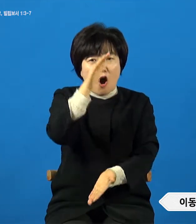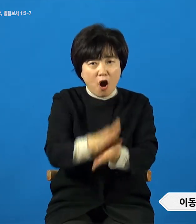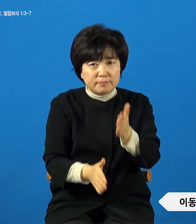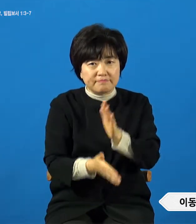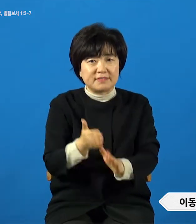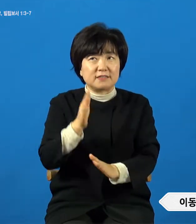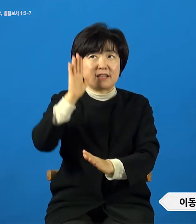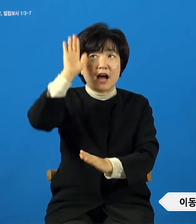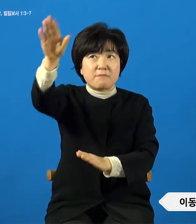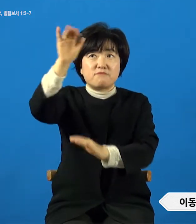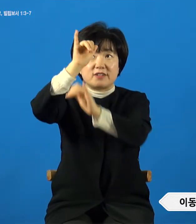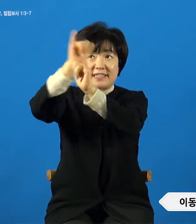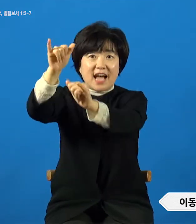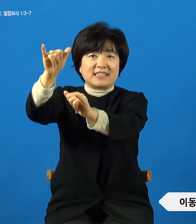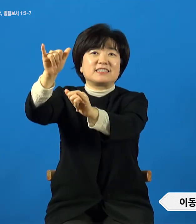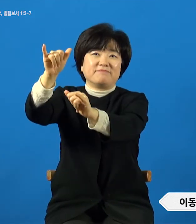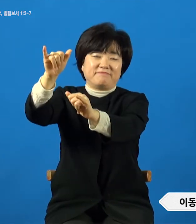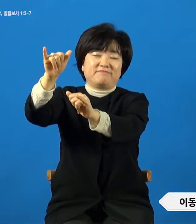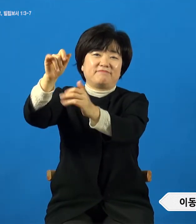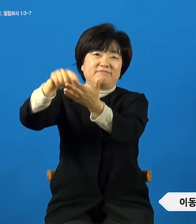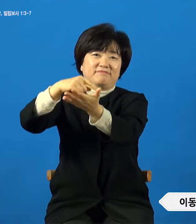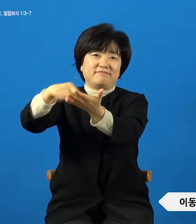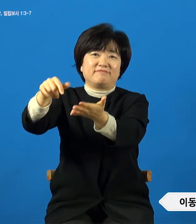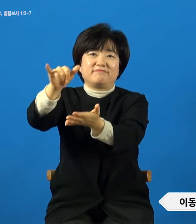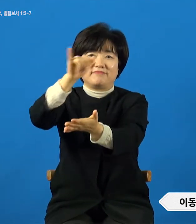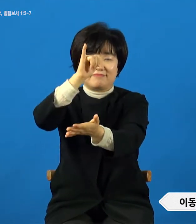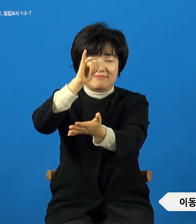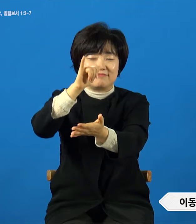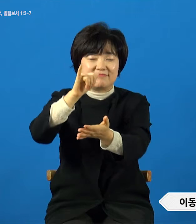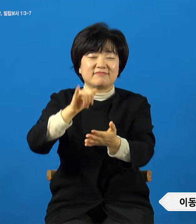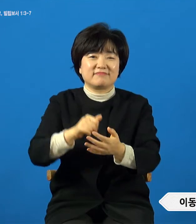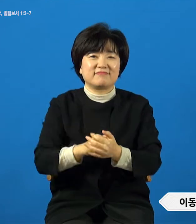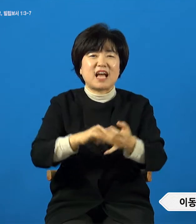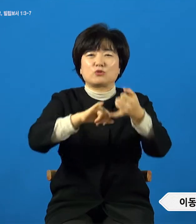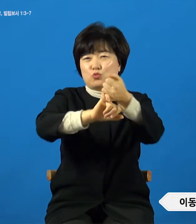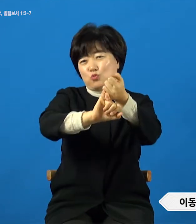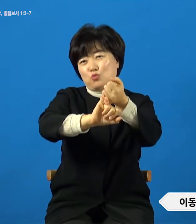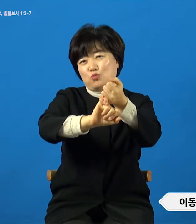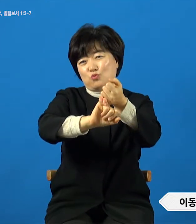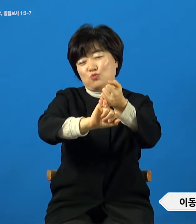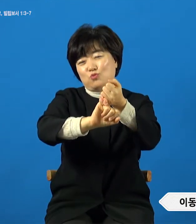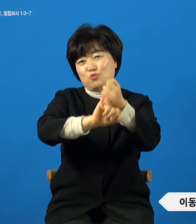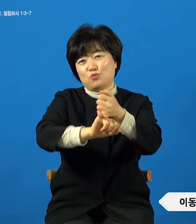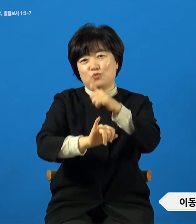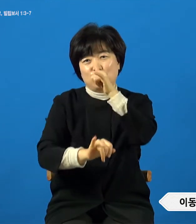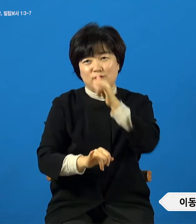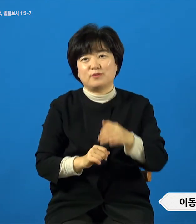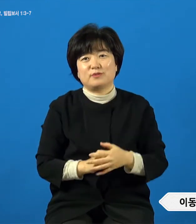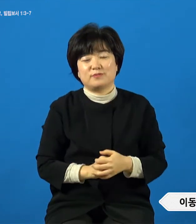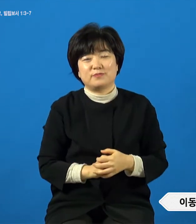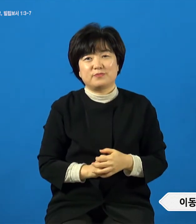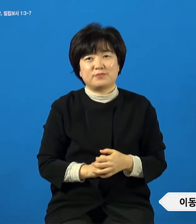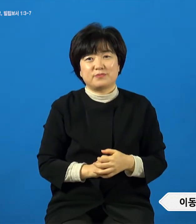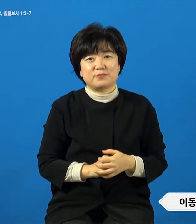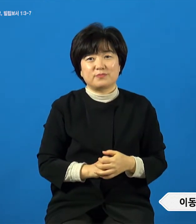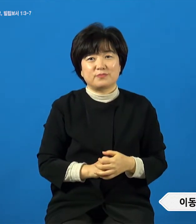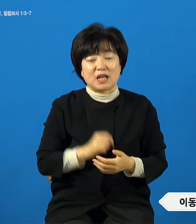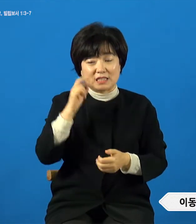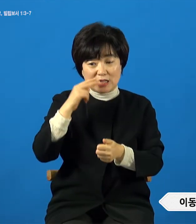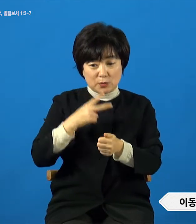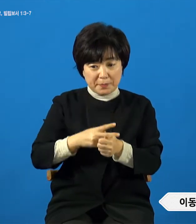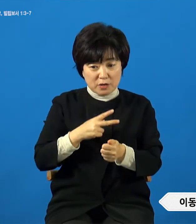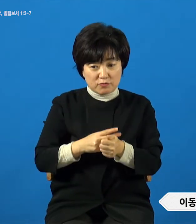상급이 있다. 이건 약속하십니다. 그 약속은 분명히 하고 있어요. 네. 자, 바울이